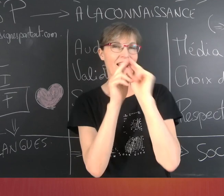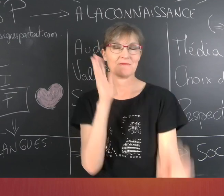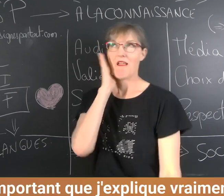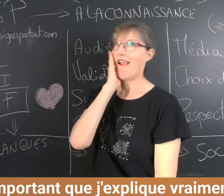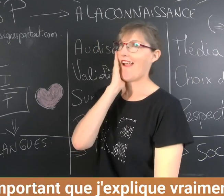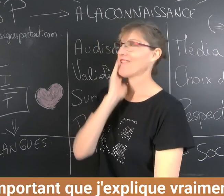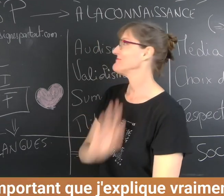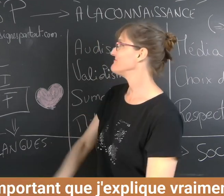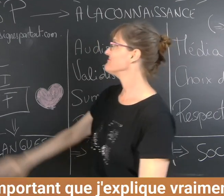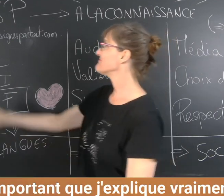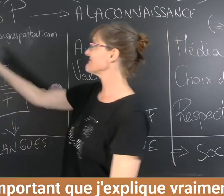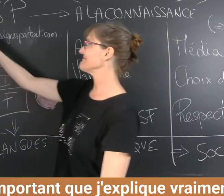Alors, c'est important que j'explique